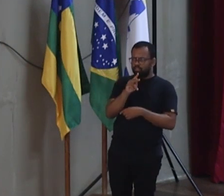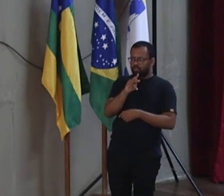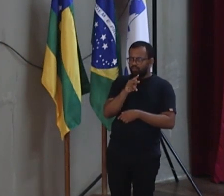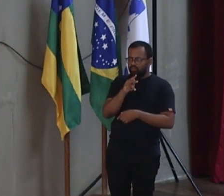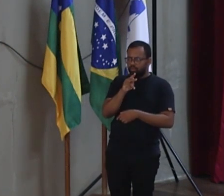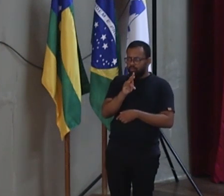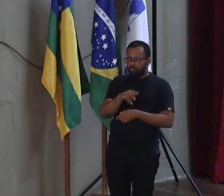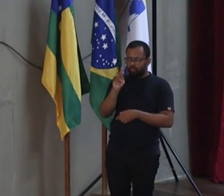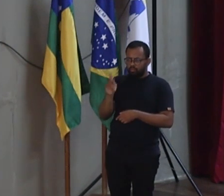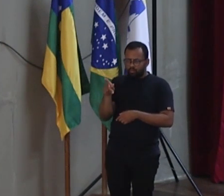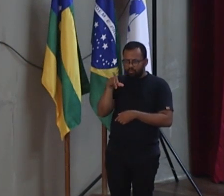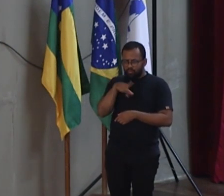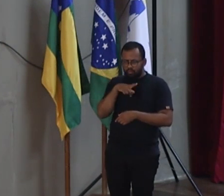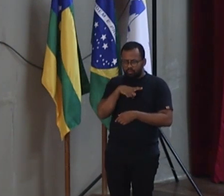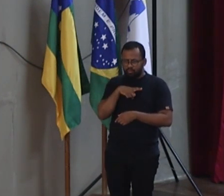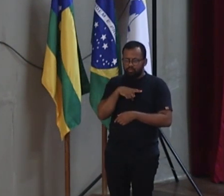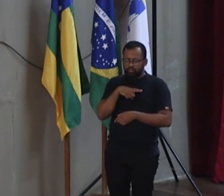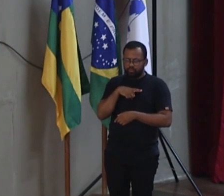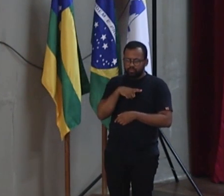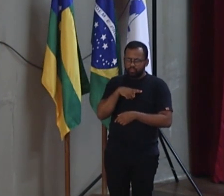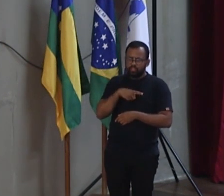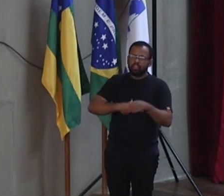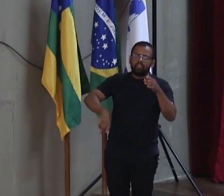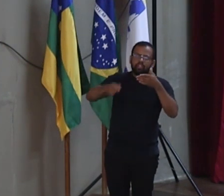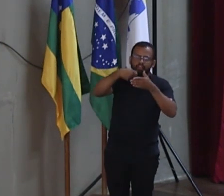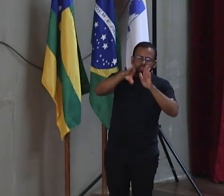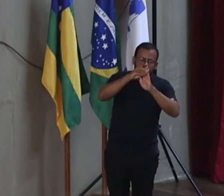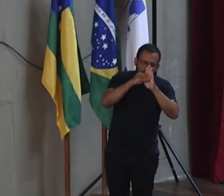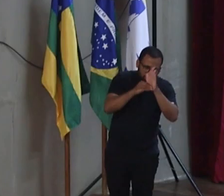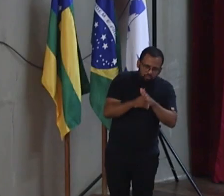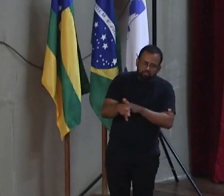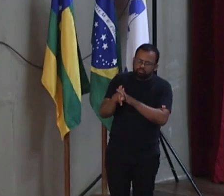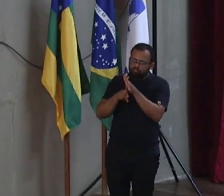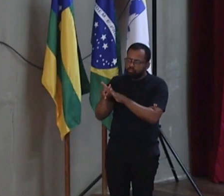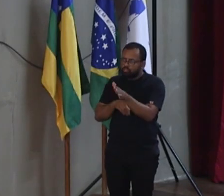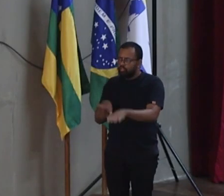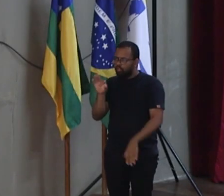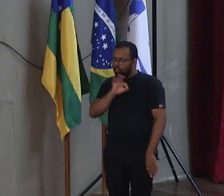eram parte dos registros do DOPS.